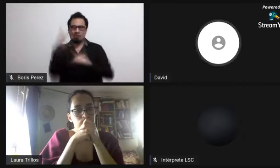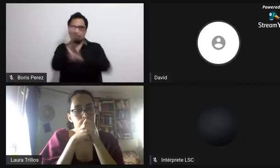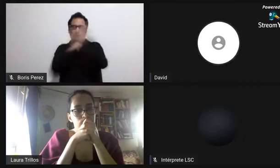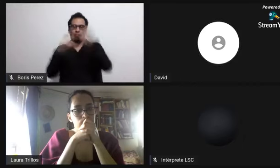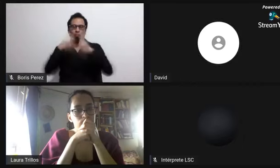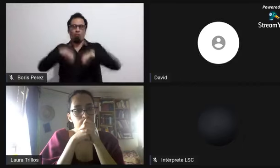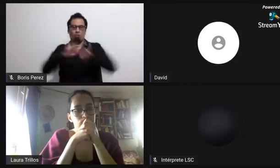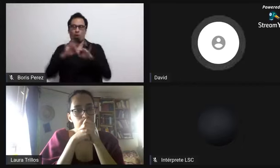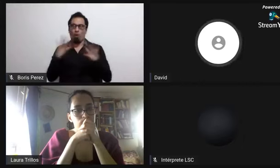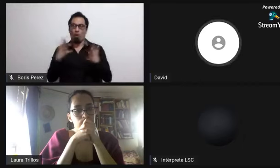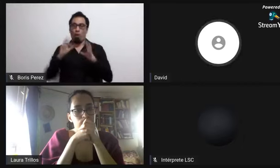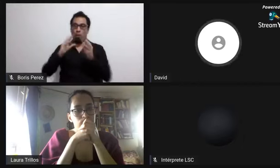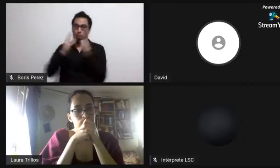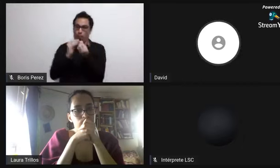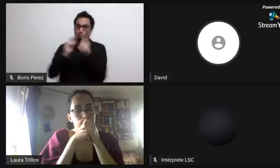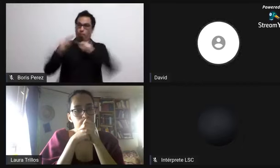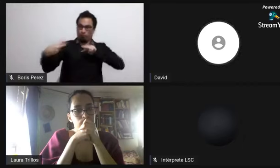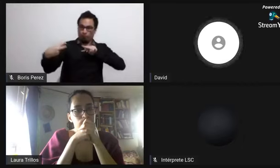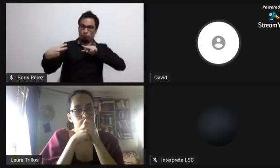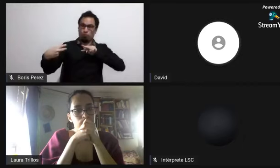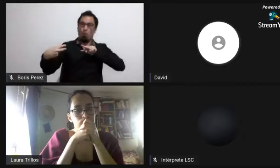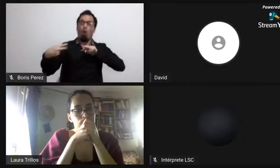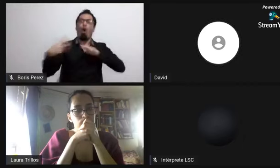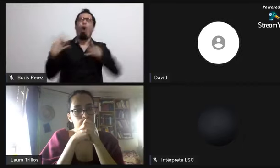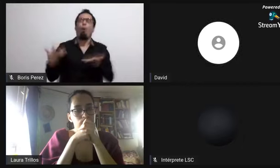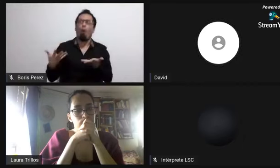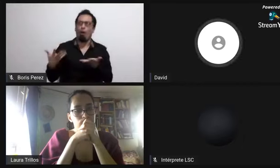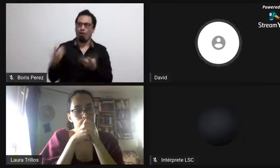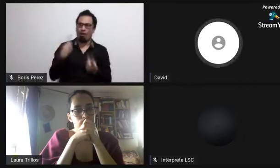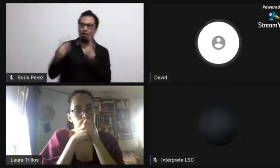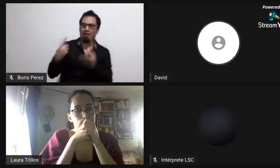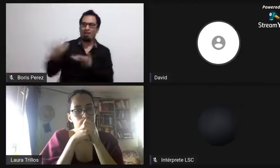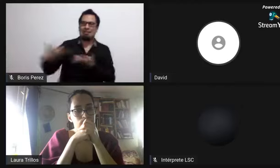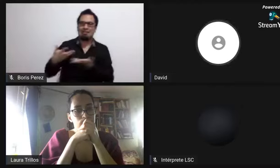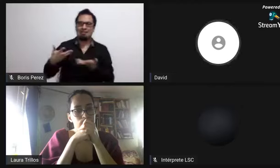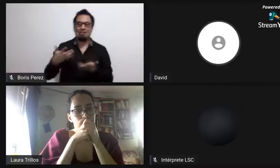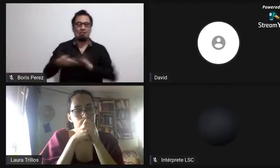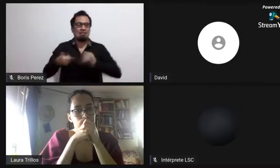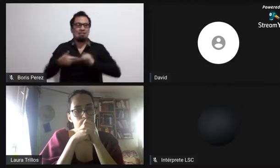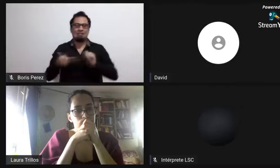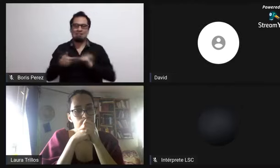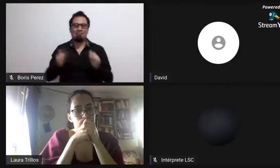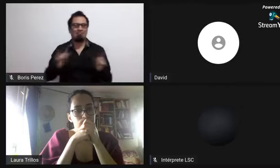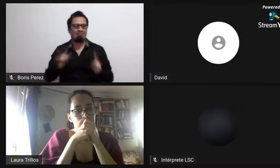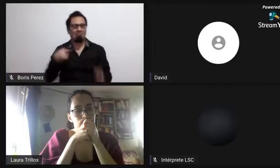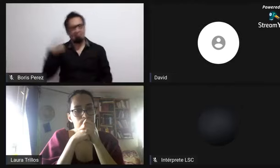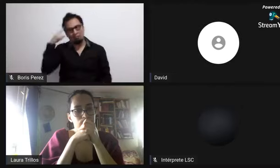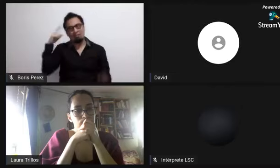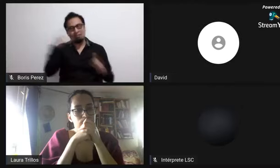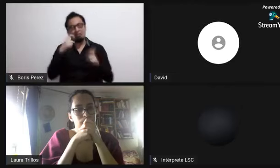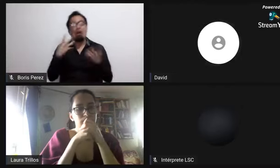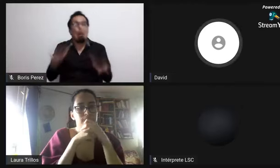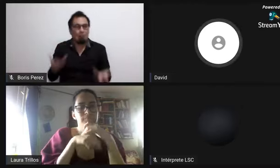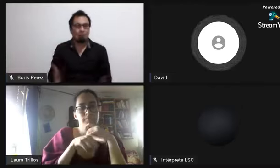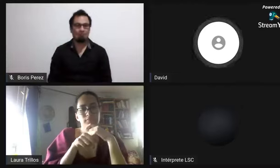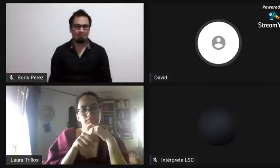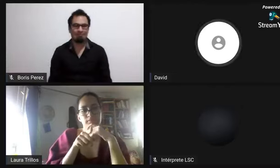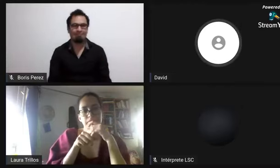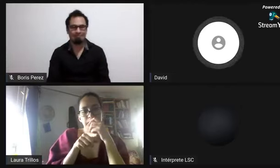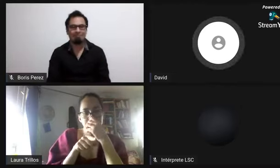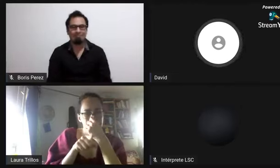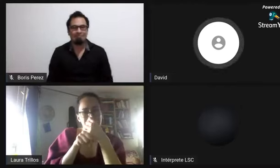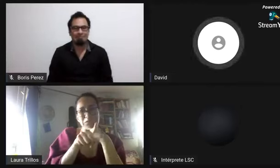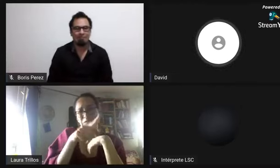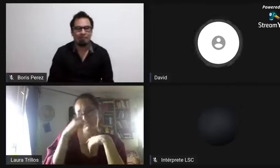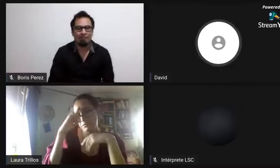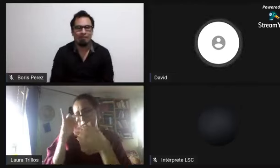pues, de esas divisiones políticas que se presentan en el país. Entonces, digamos que en medio